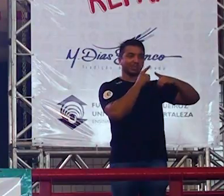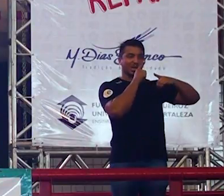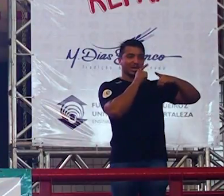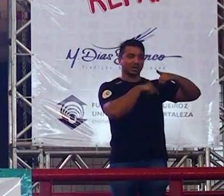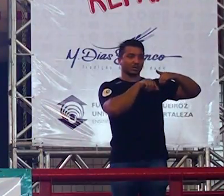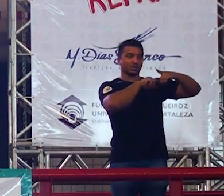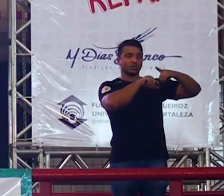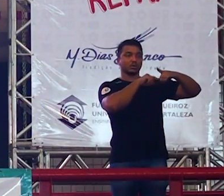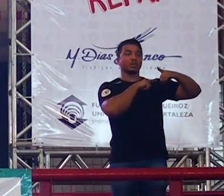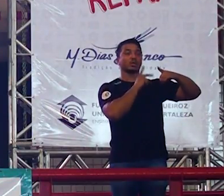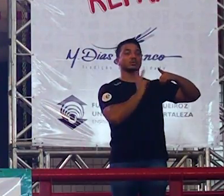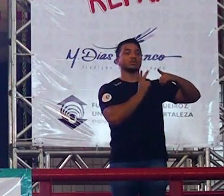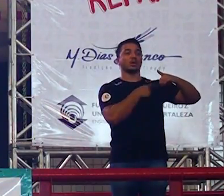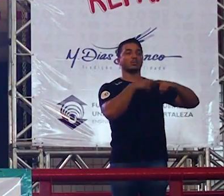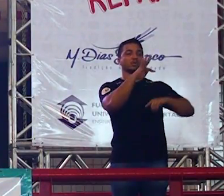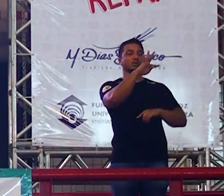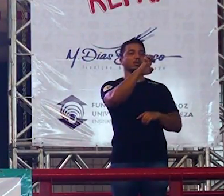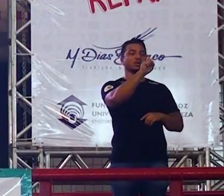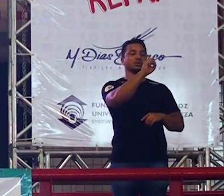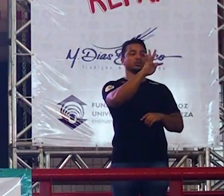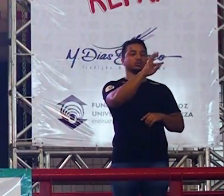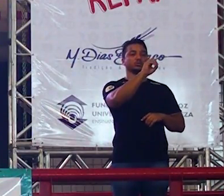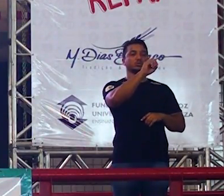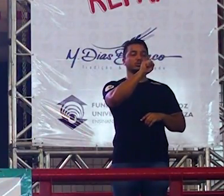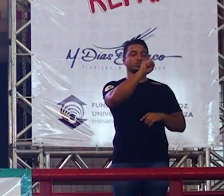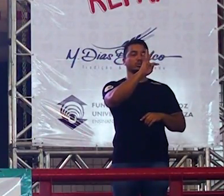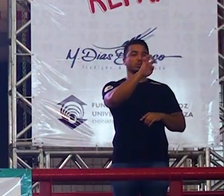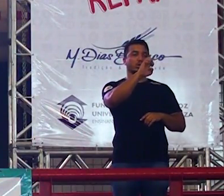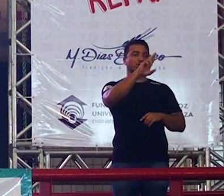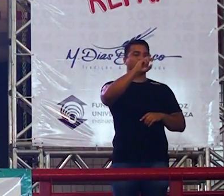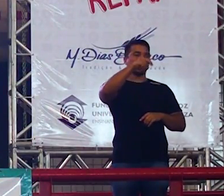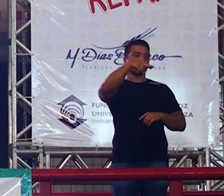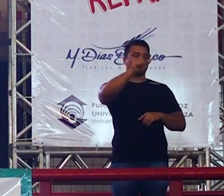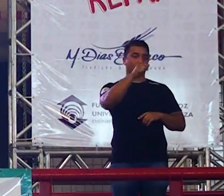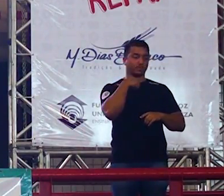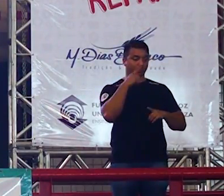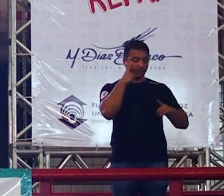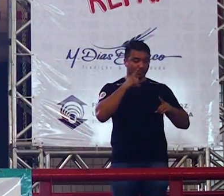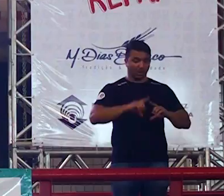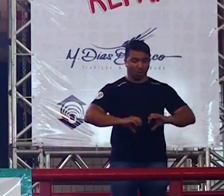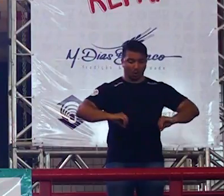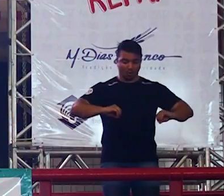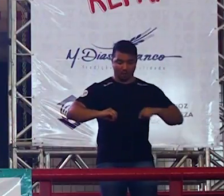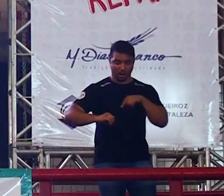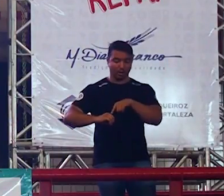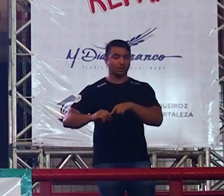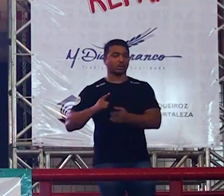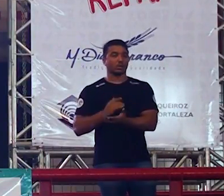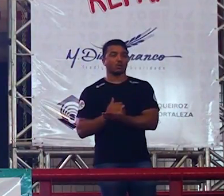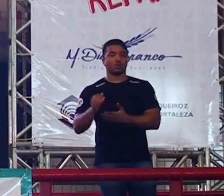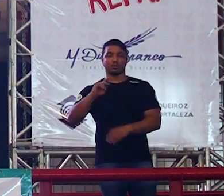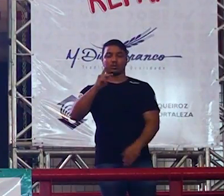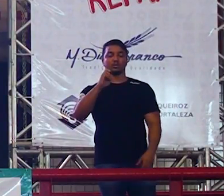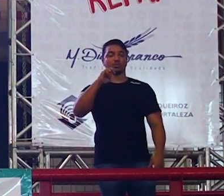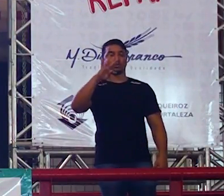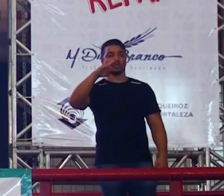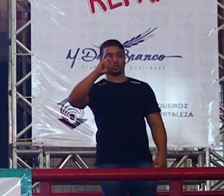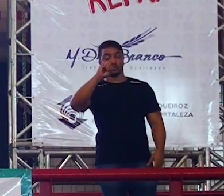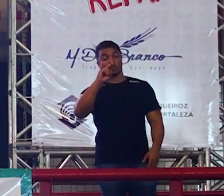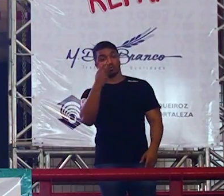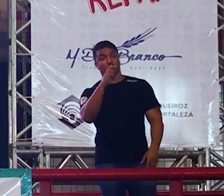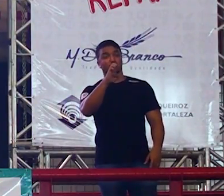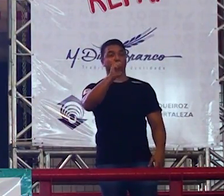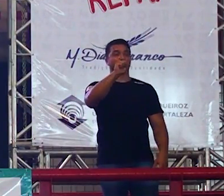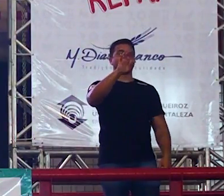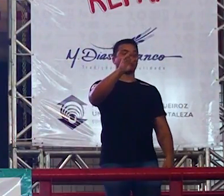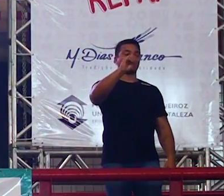produzir intensamente quem? A testosterona. E os ovários passam a produzir intensamente quem? O estrogênio, os estrógenos